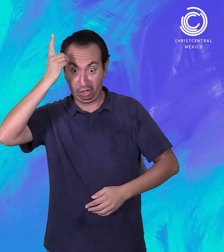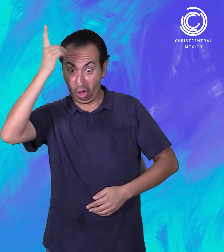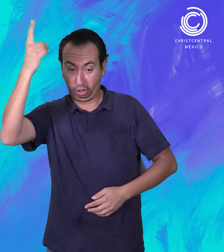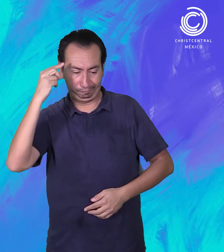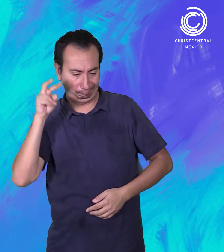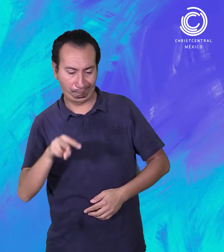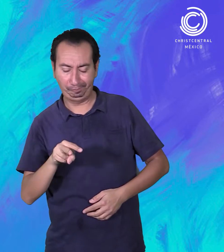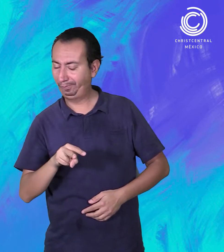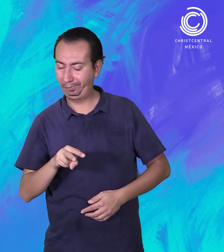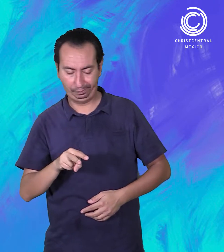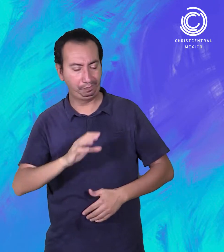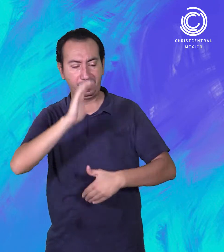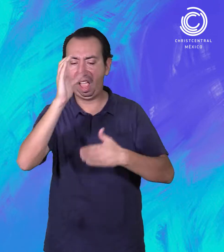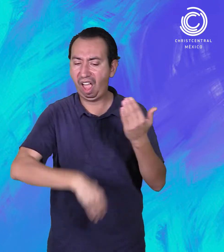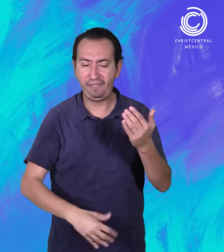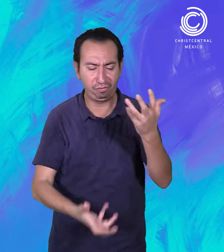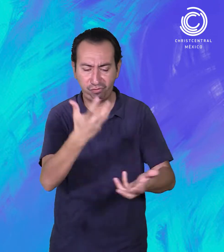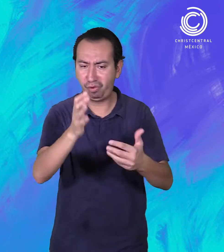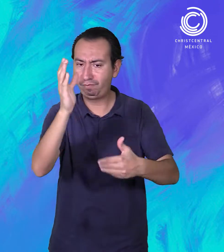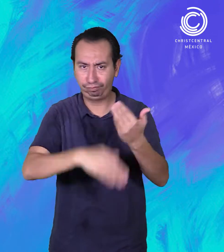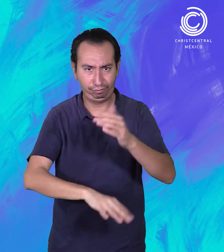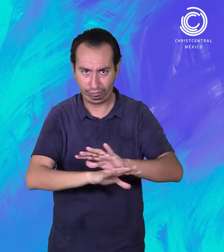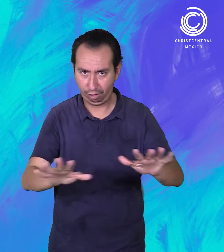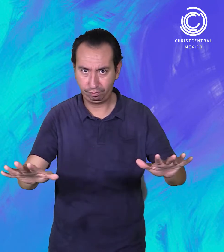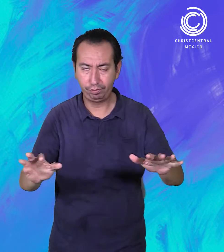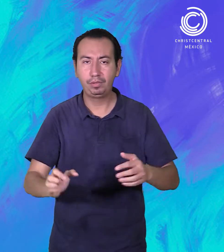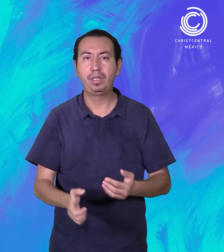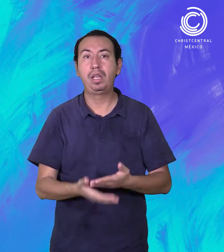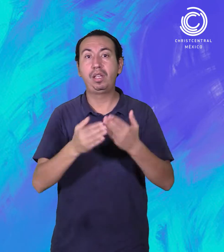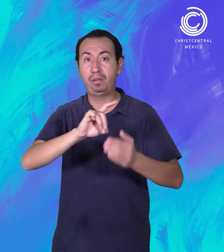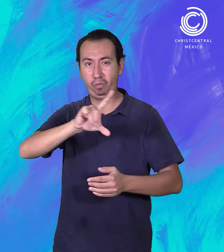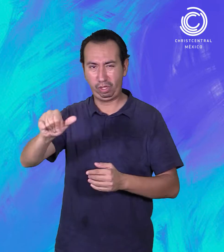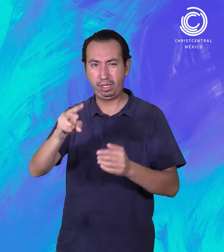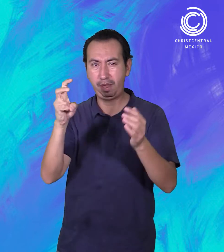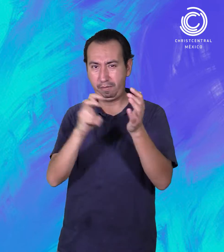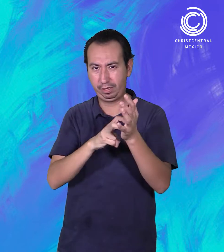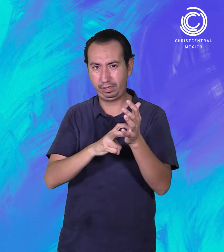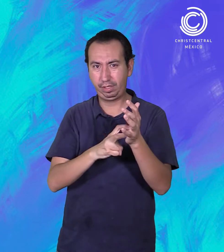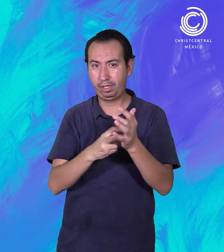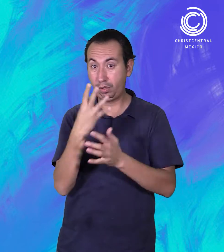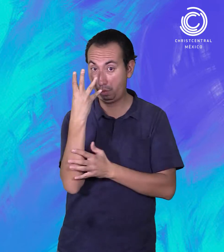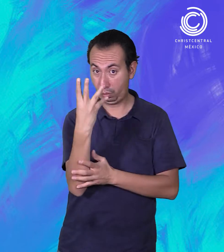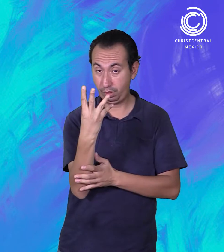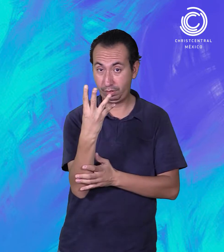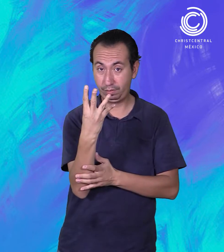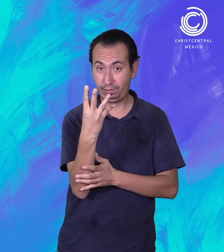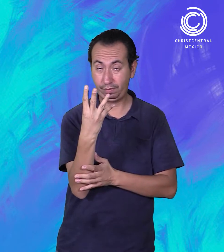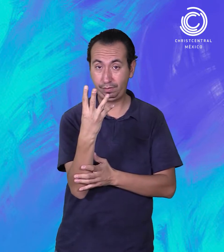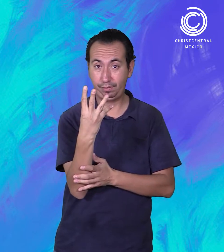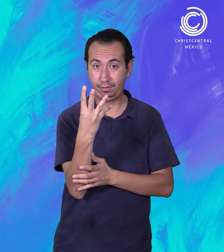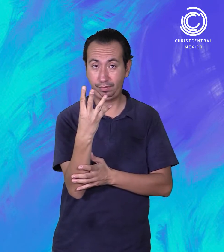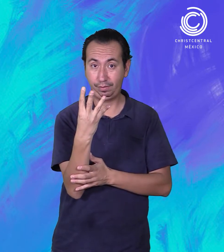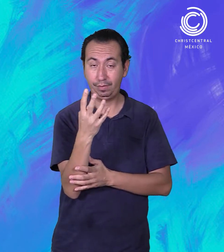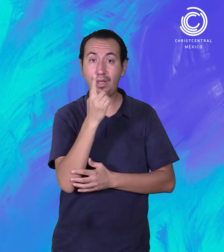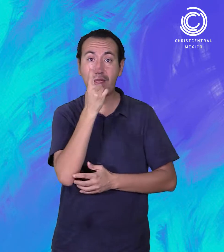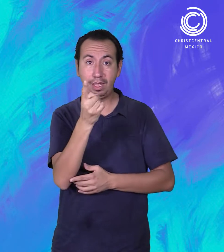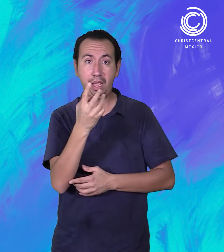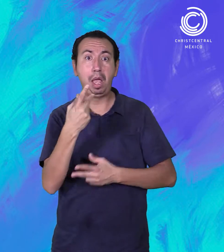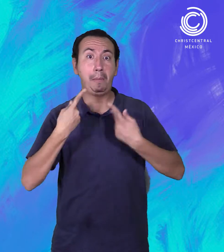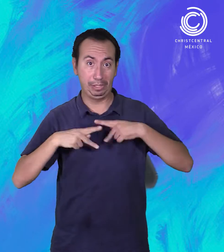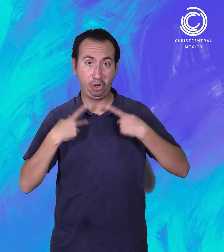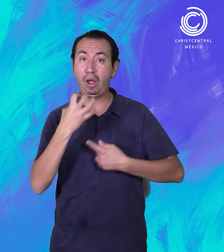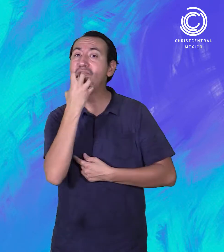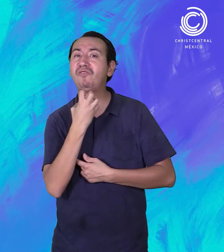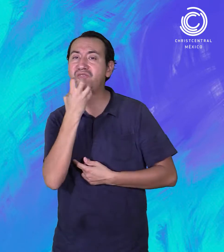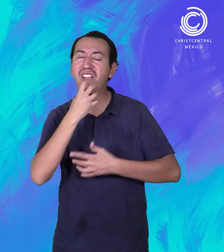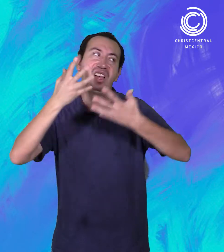un poco más adelante, en el versículo 4, está allí el pueblo